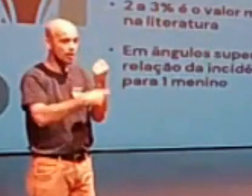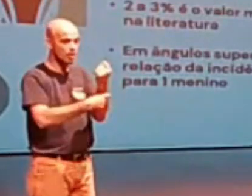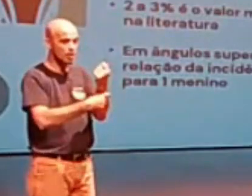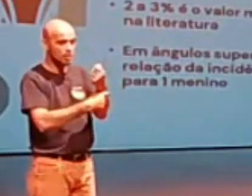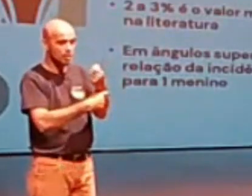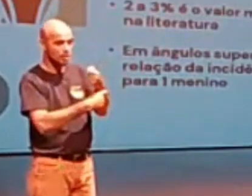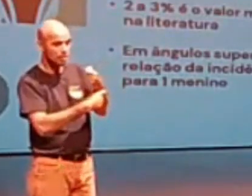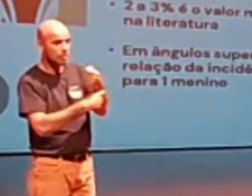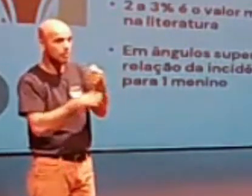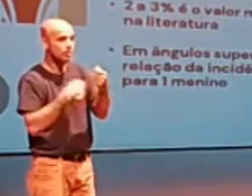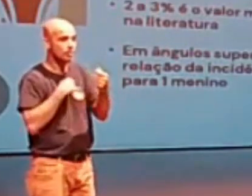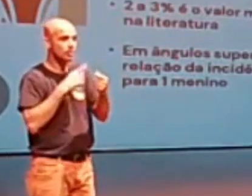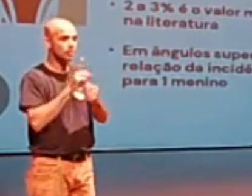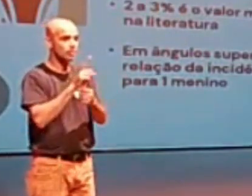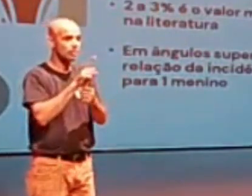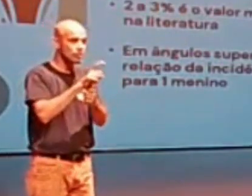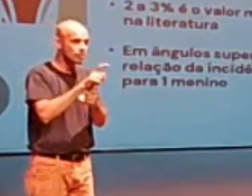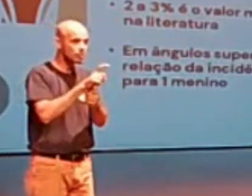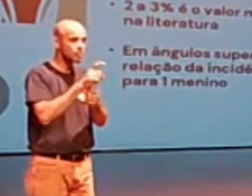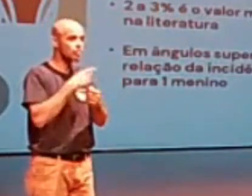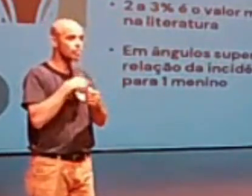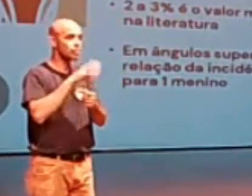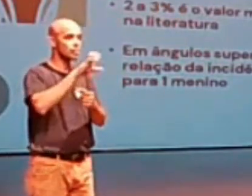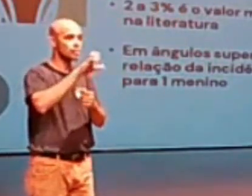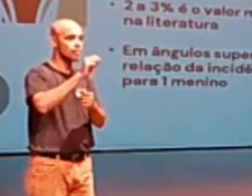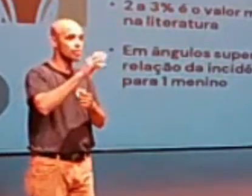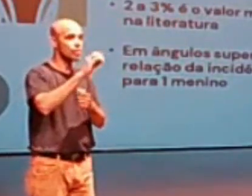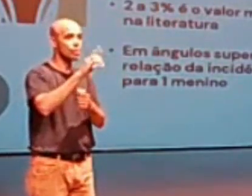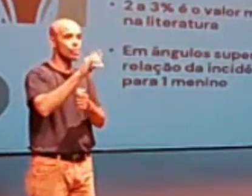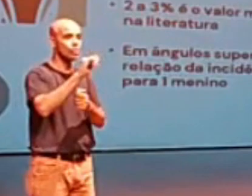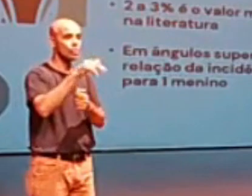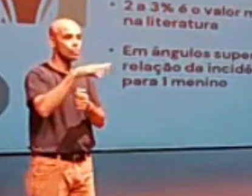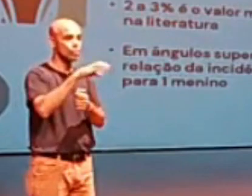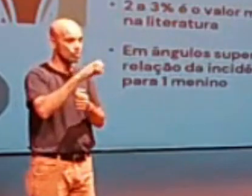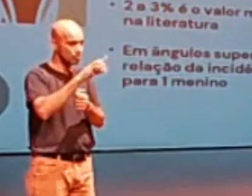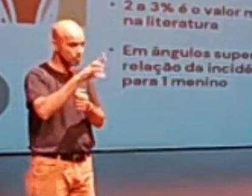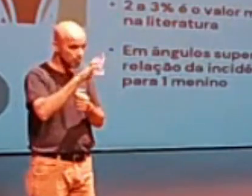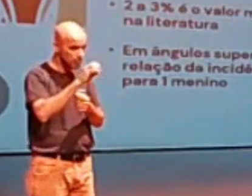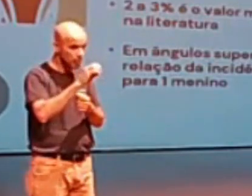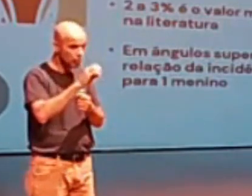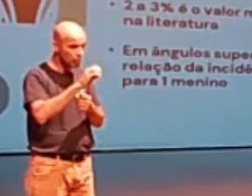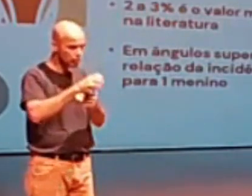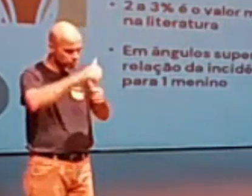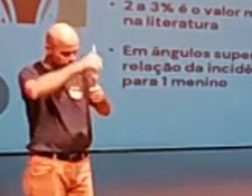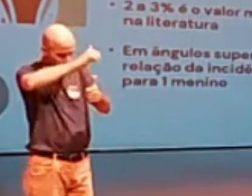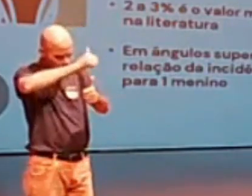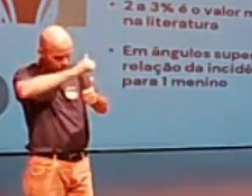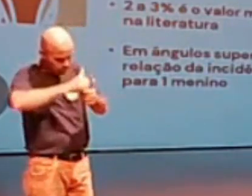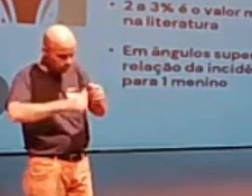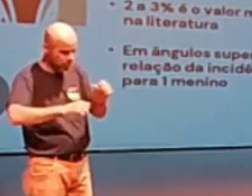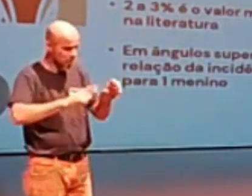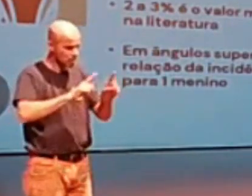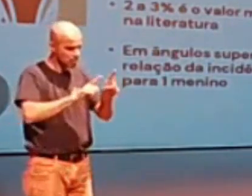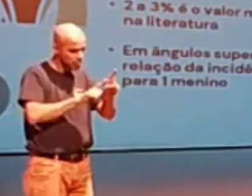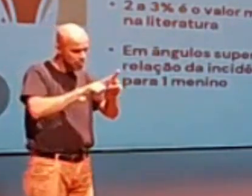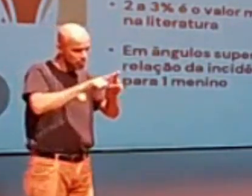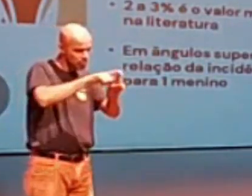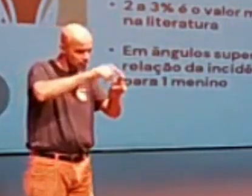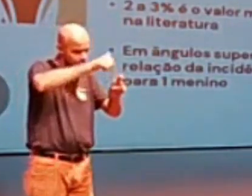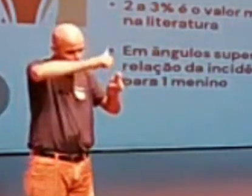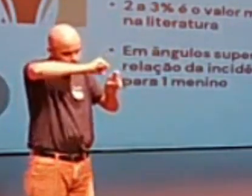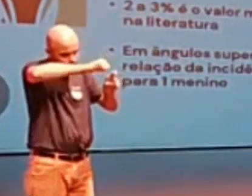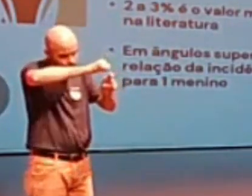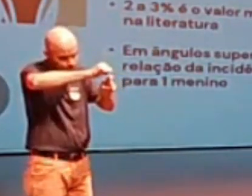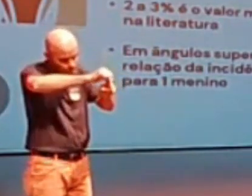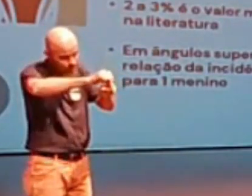de tronco, que a gente usa um aparelhinho chamado escoliômetro, que mede e dá lá. Então, a gente já tem uma escoliose a partir de 10 graus COB